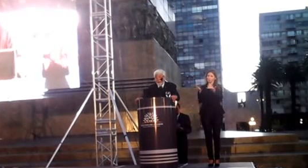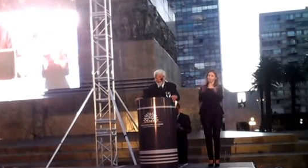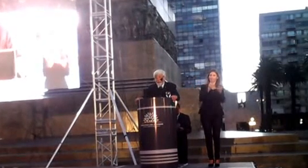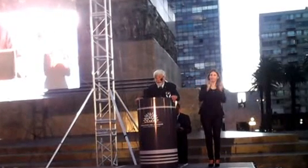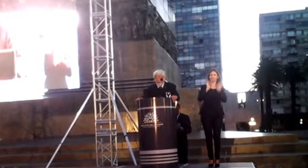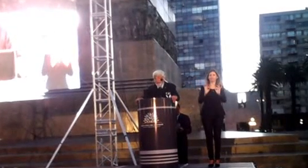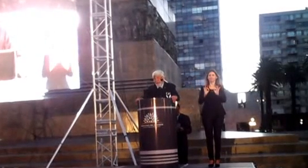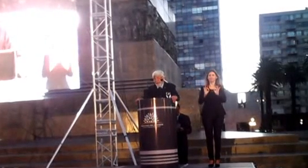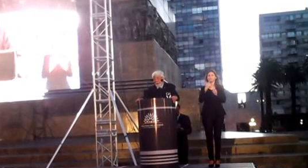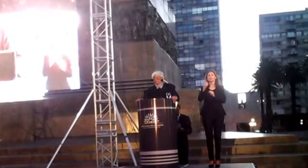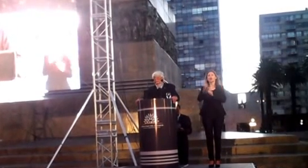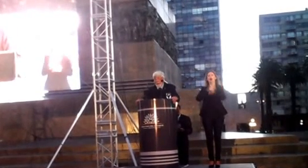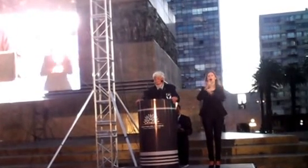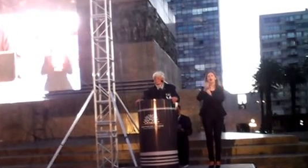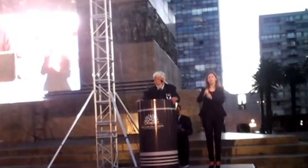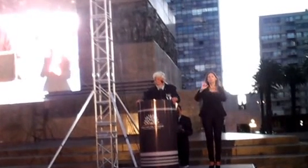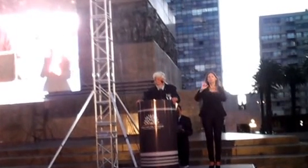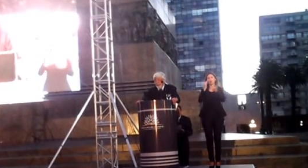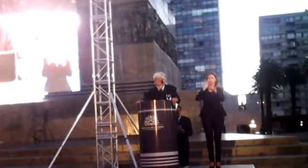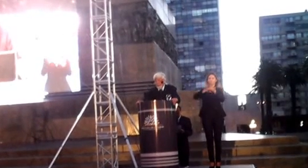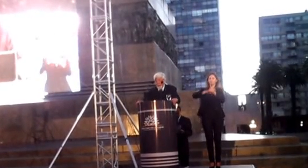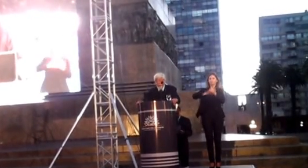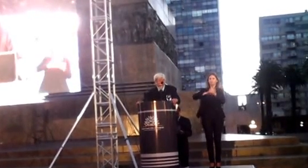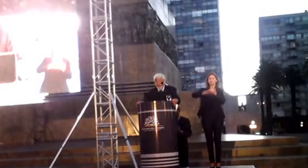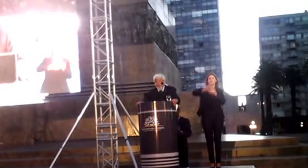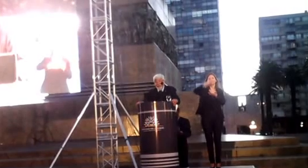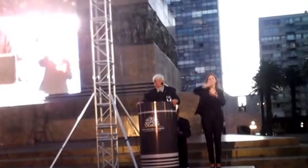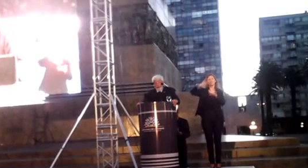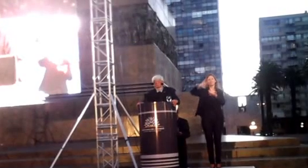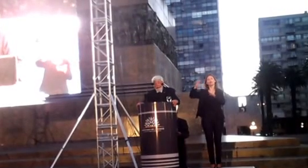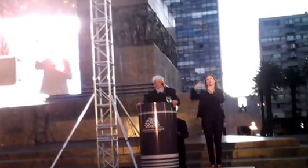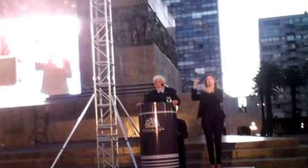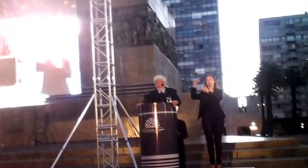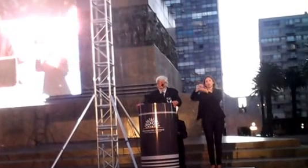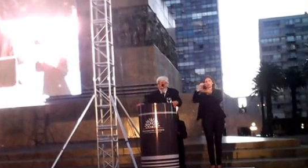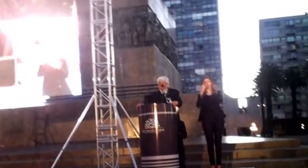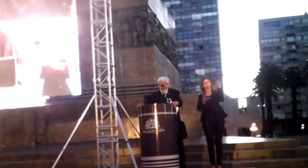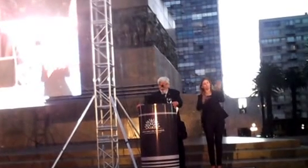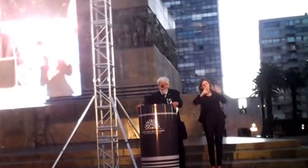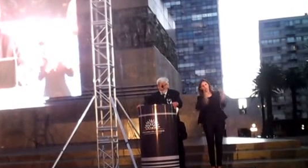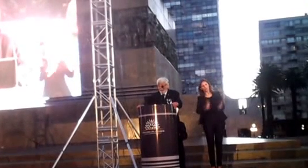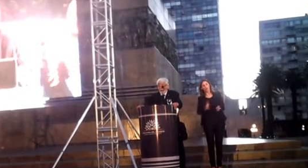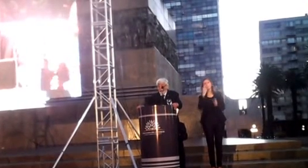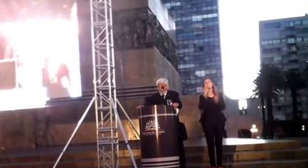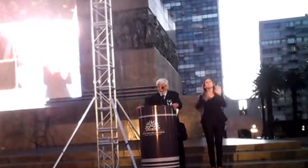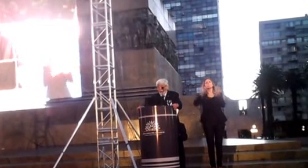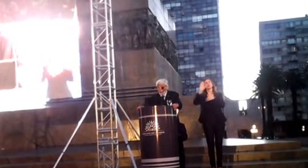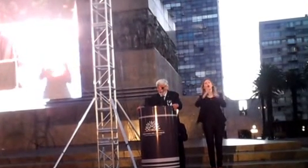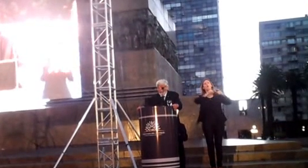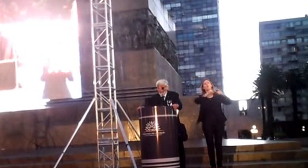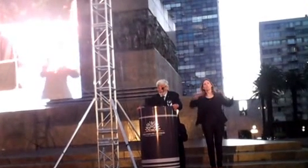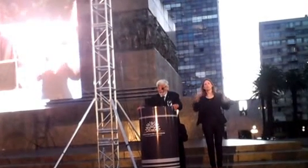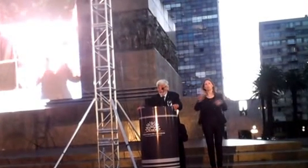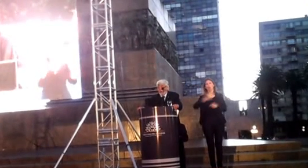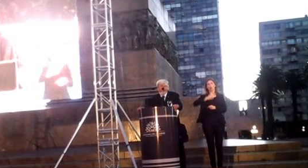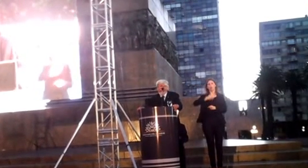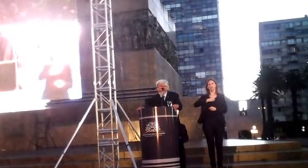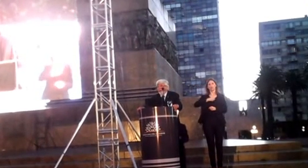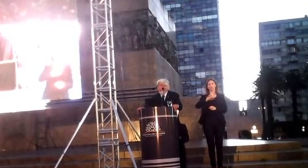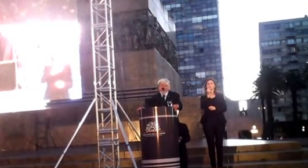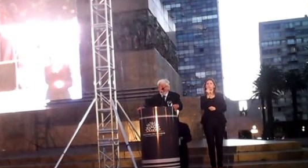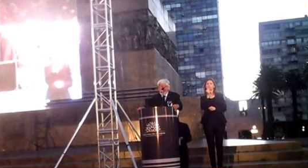que se ha registrado, de acuerdo a mediciones internacionales, el mayor aumento de la confianza en la